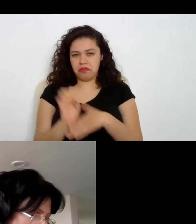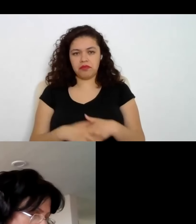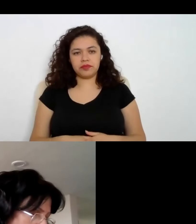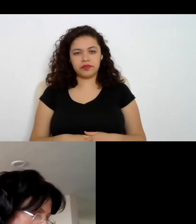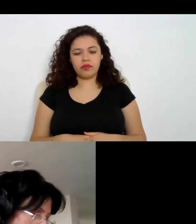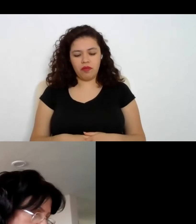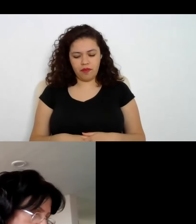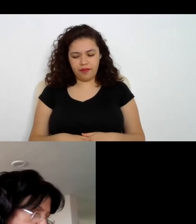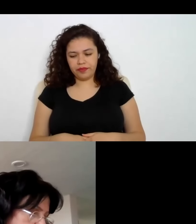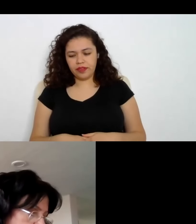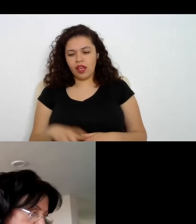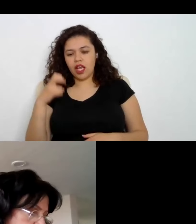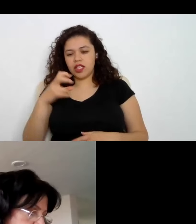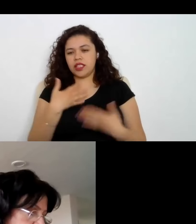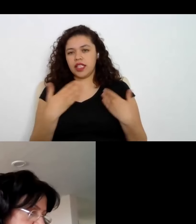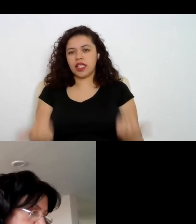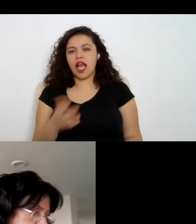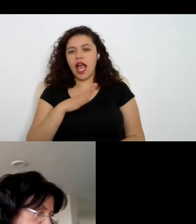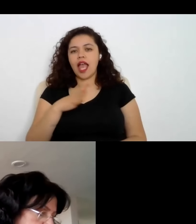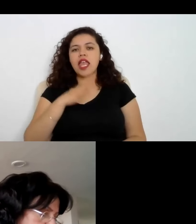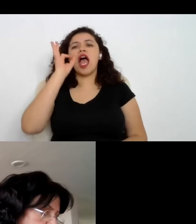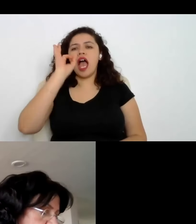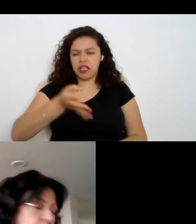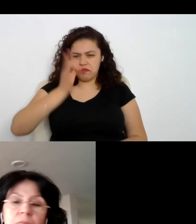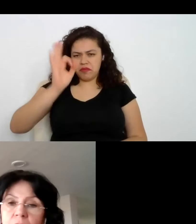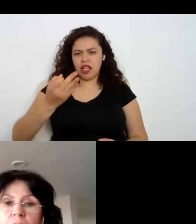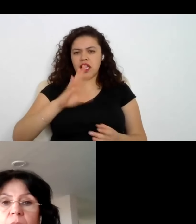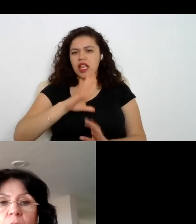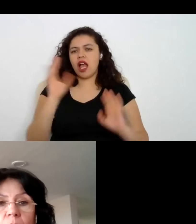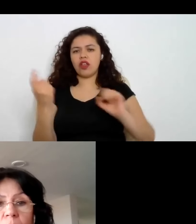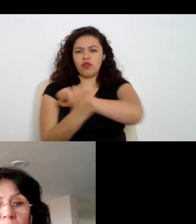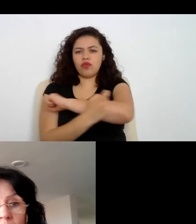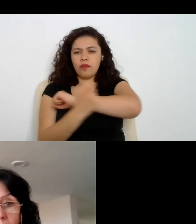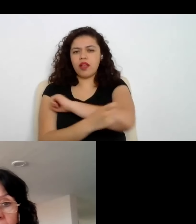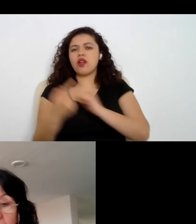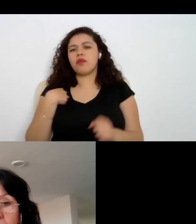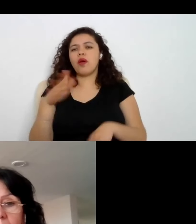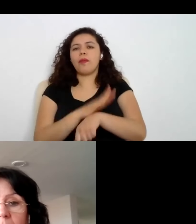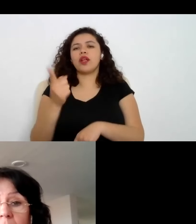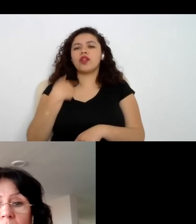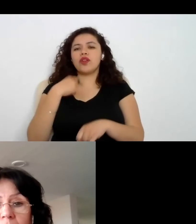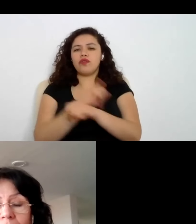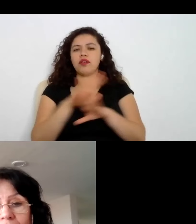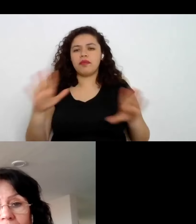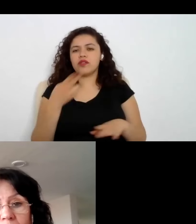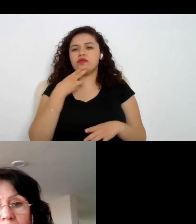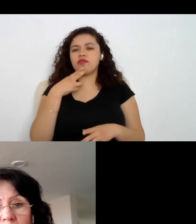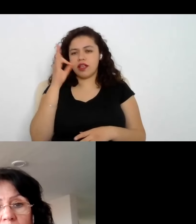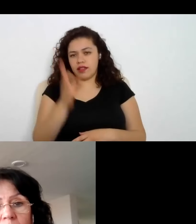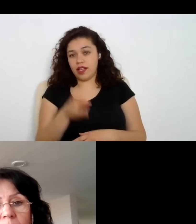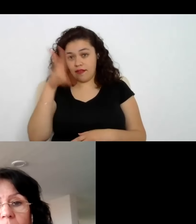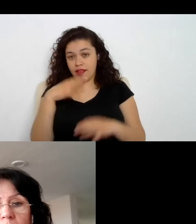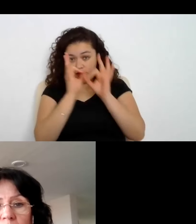podría entenderse que hay un consentimiento tácito porque yo estoy autorizando que utilicen mis datos. Por eso es importante